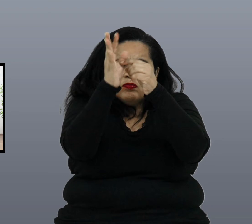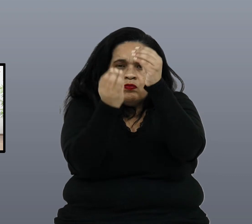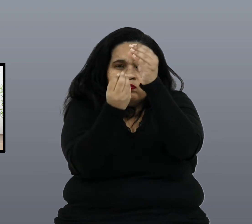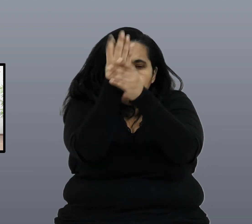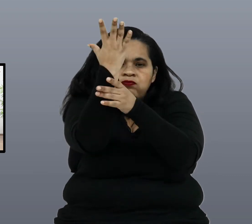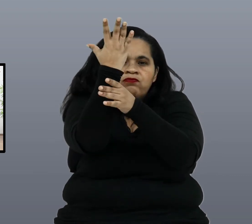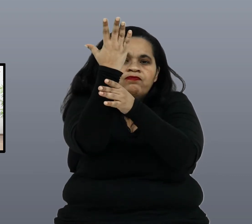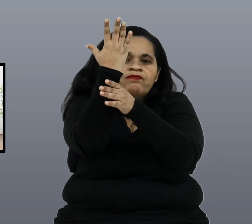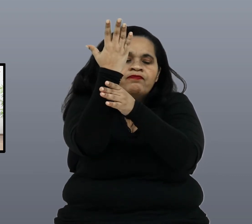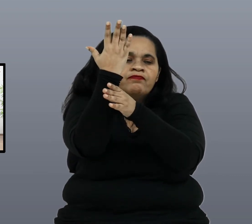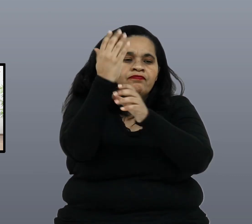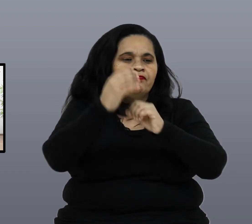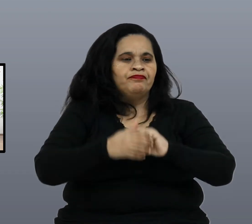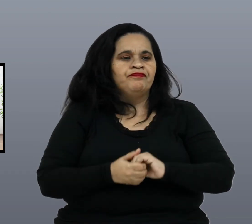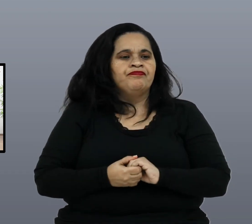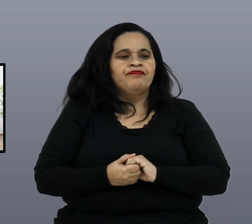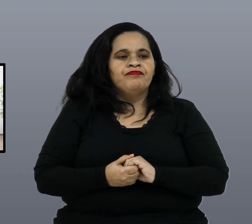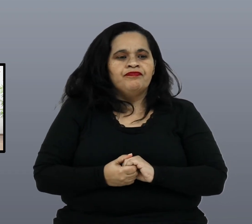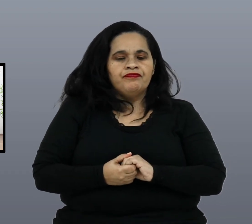chifres?